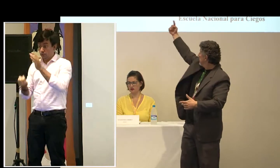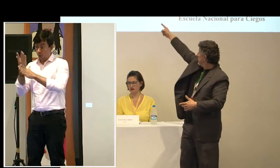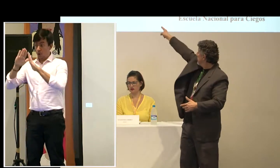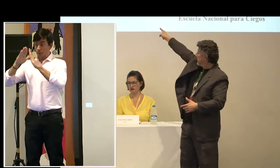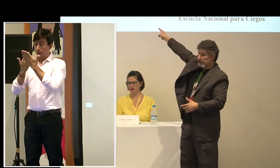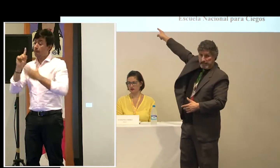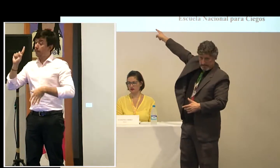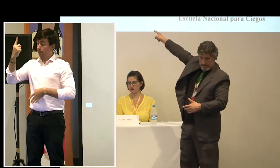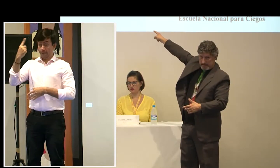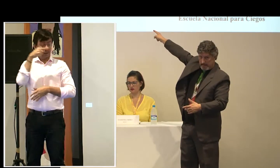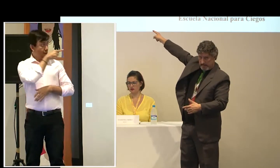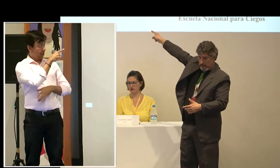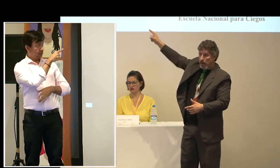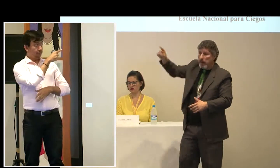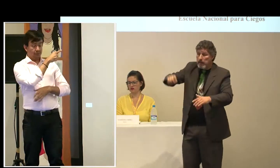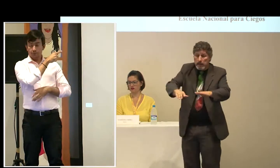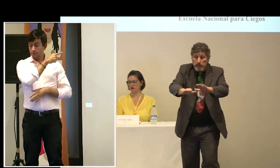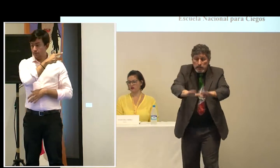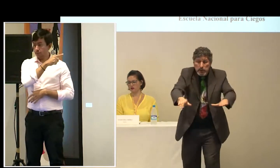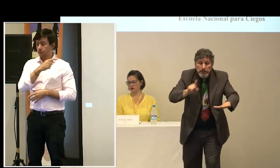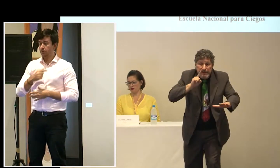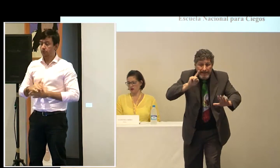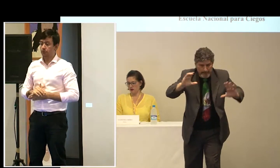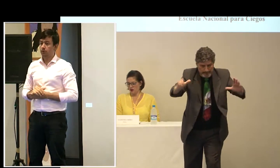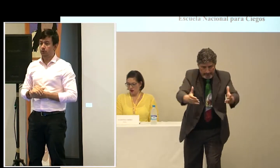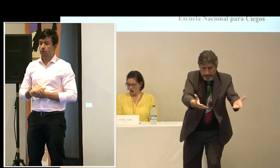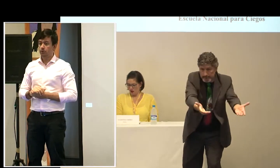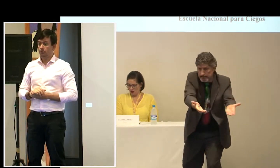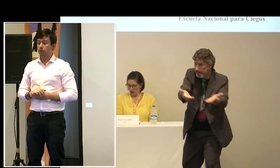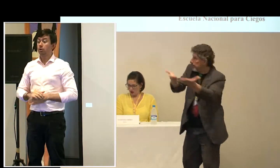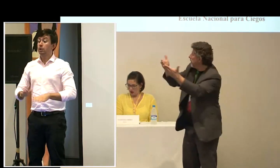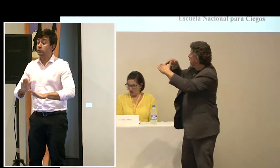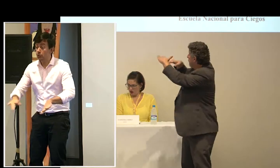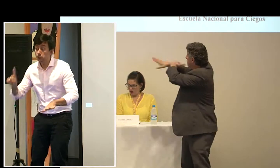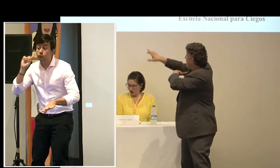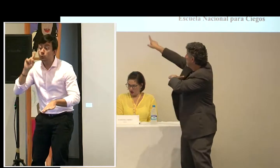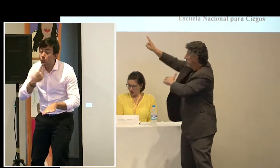E há 150 anos atrás, o presidente